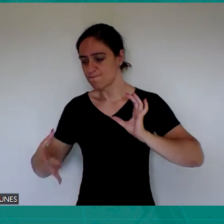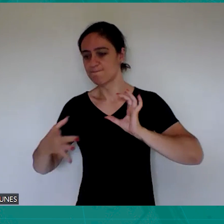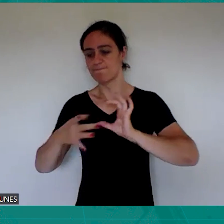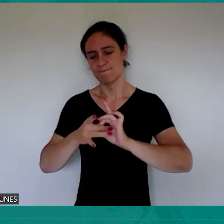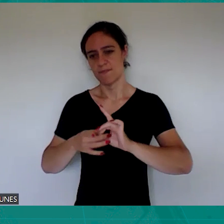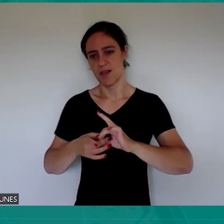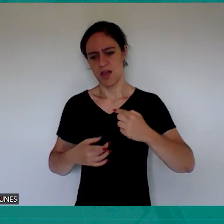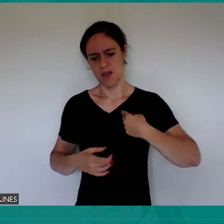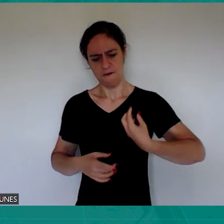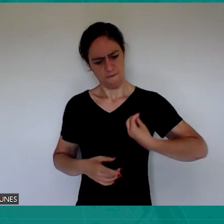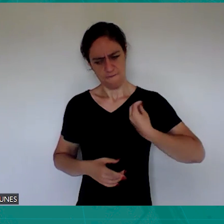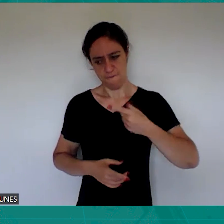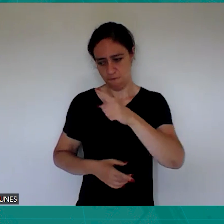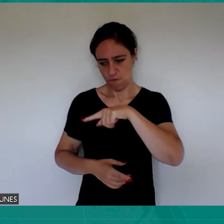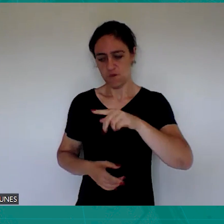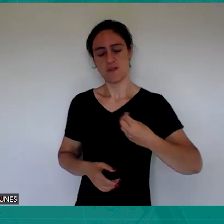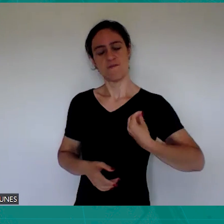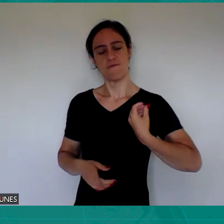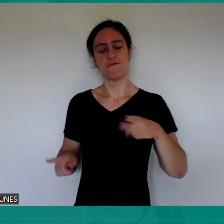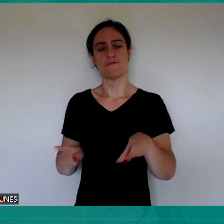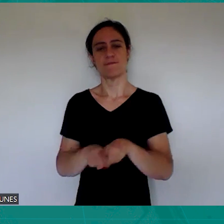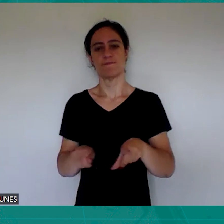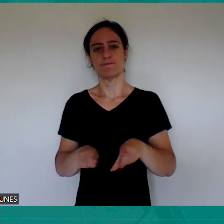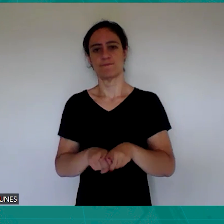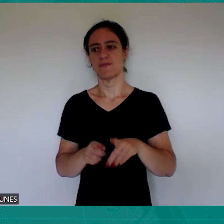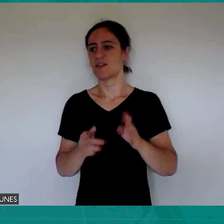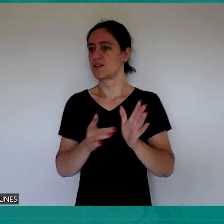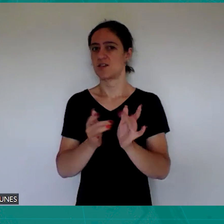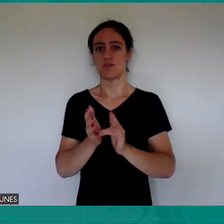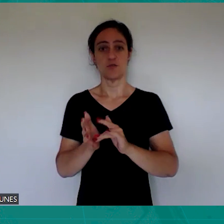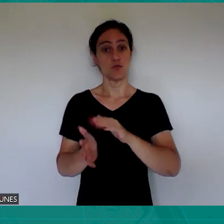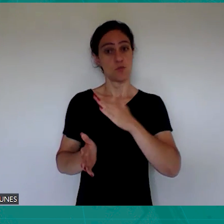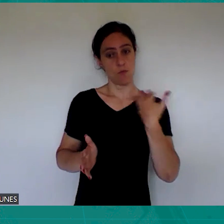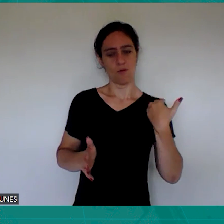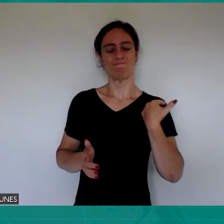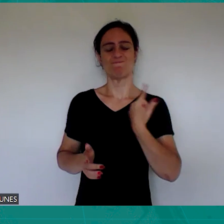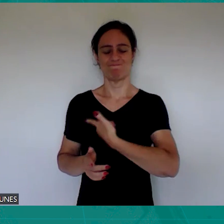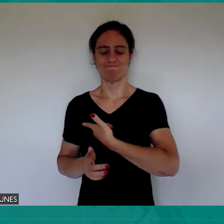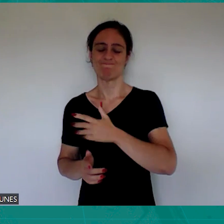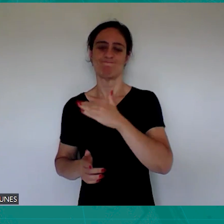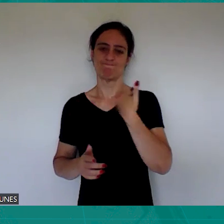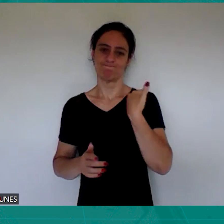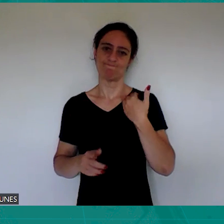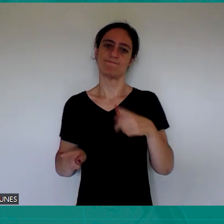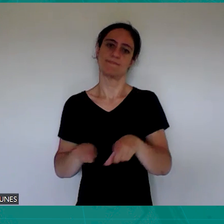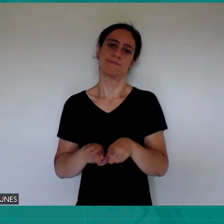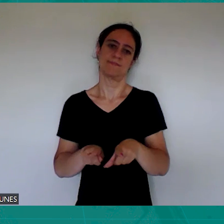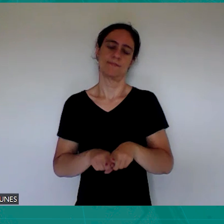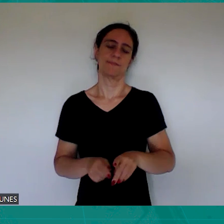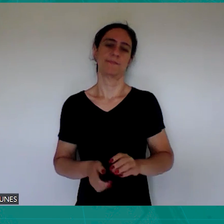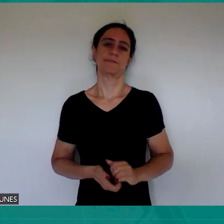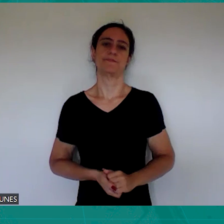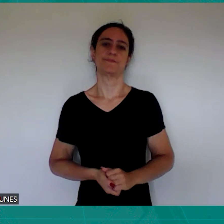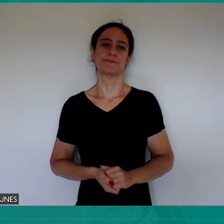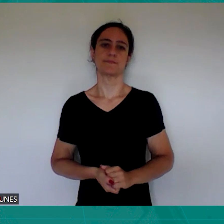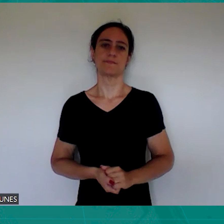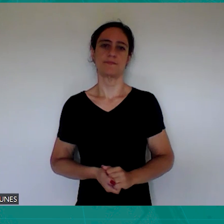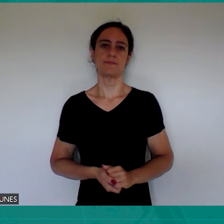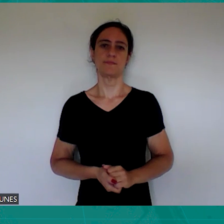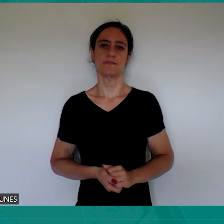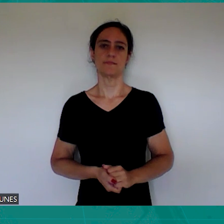vivem. Se Jesus não vive, nós não vivemos. Se Ele vive, nós vivemos, né? Ó Senhor Jesus,